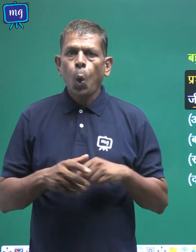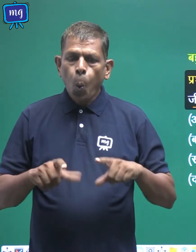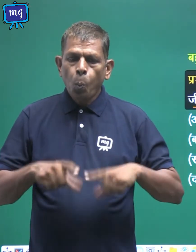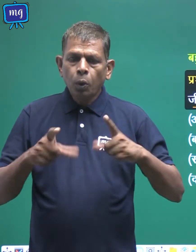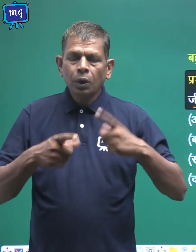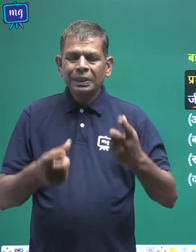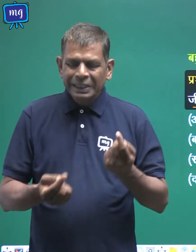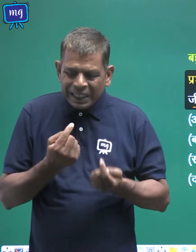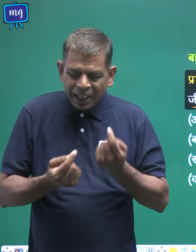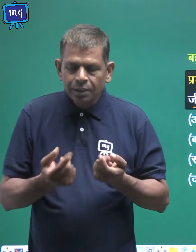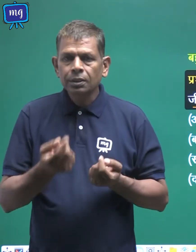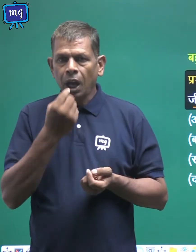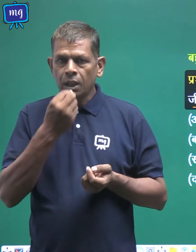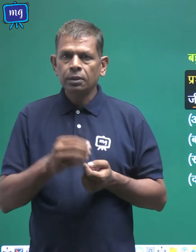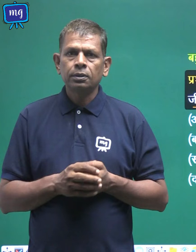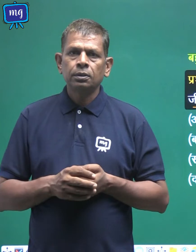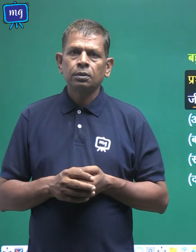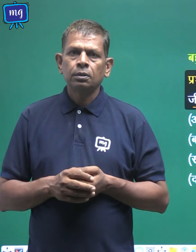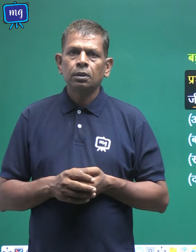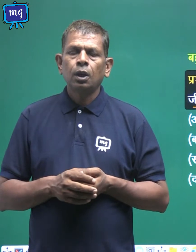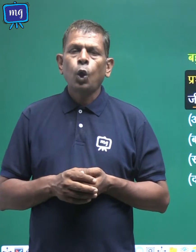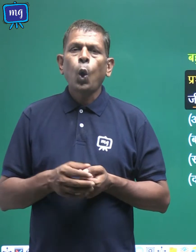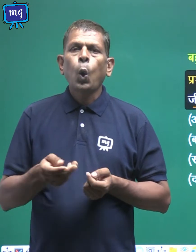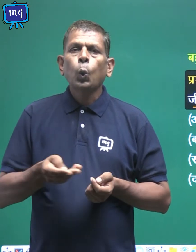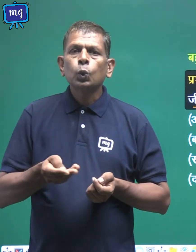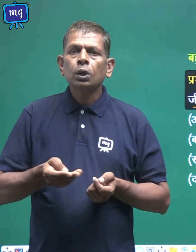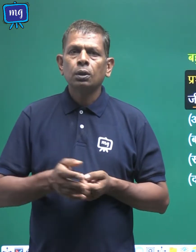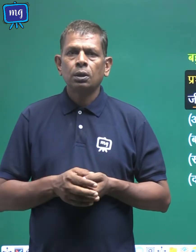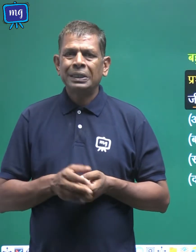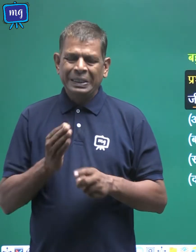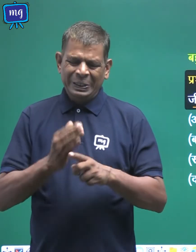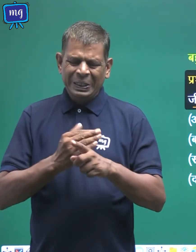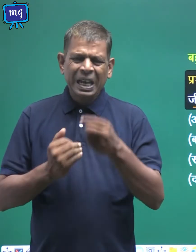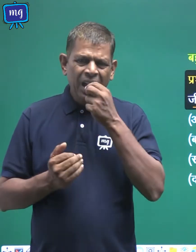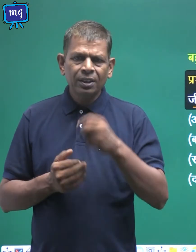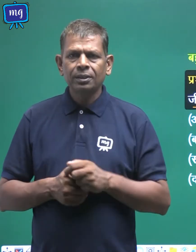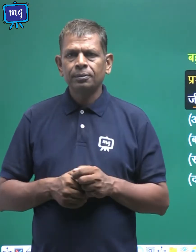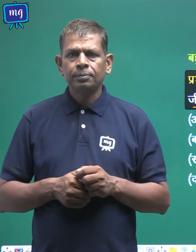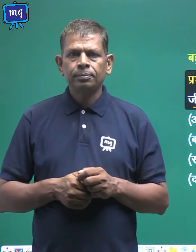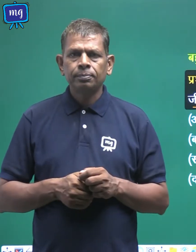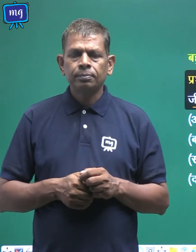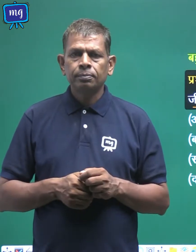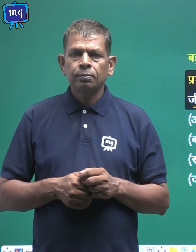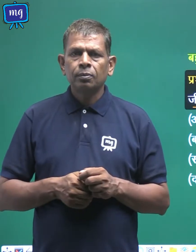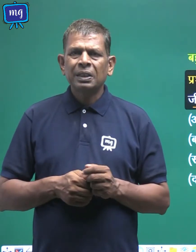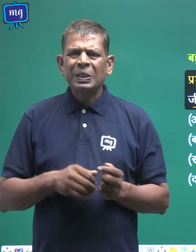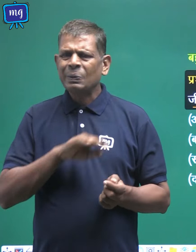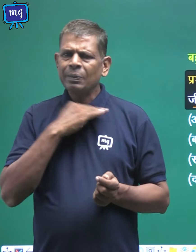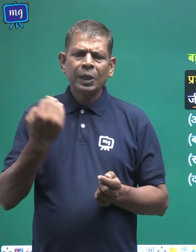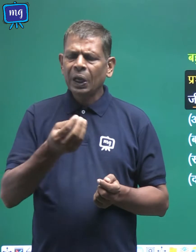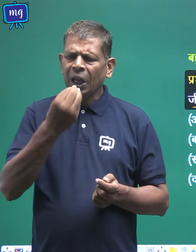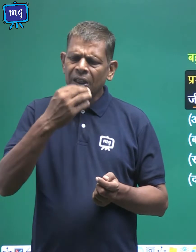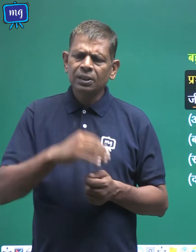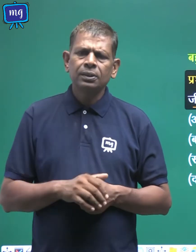पौधे, घास, है ना। कुत्ता मांस भी खाता है, मरी हुई चीजें